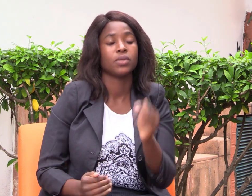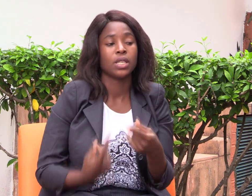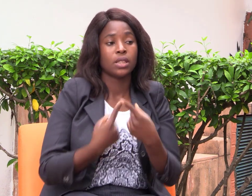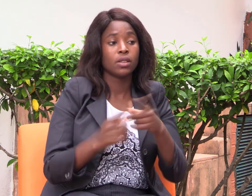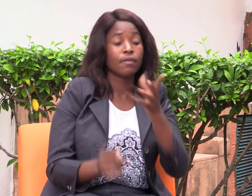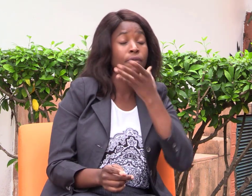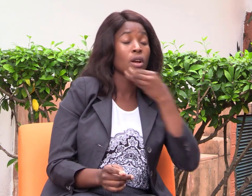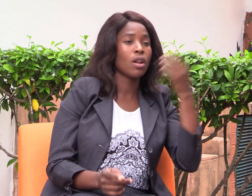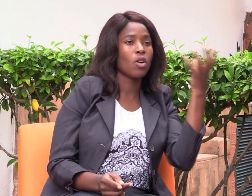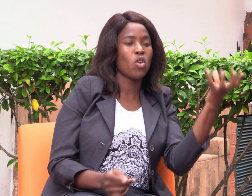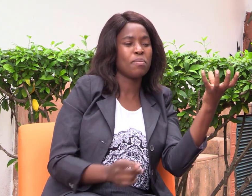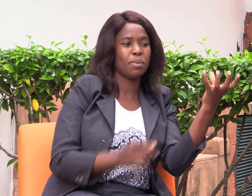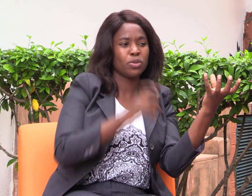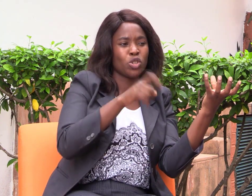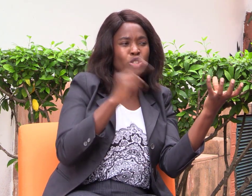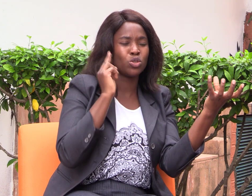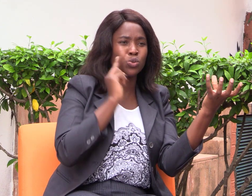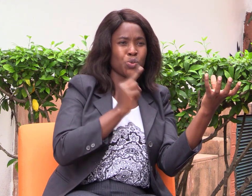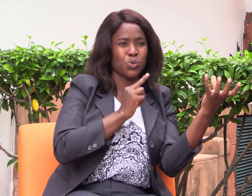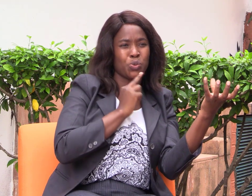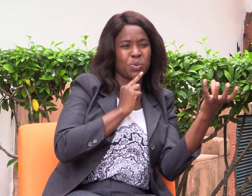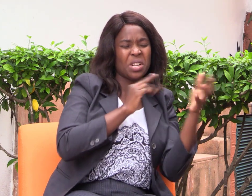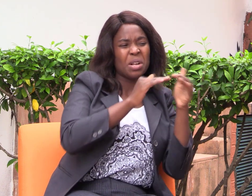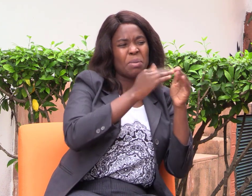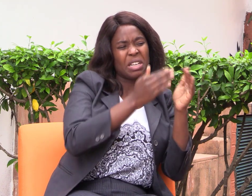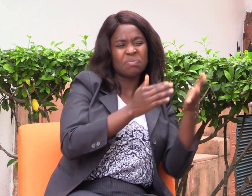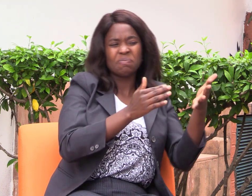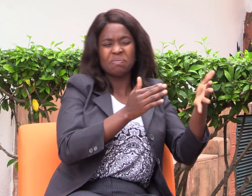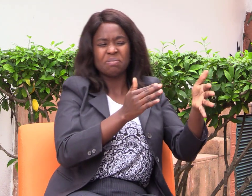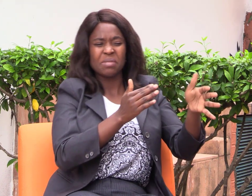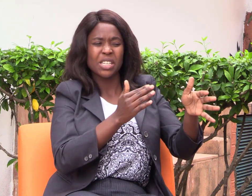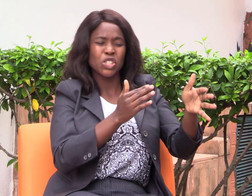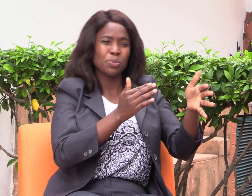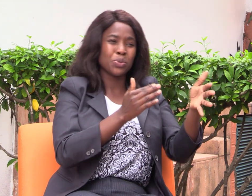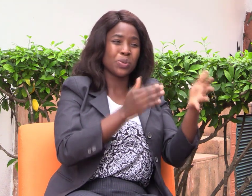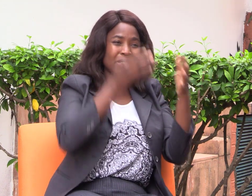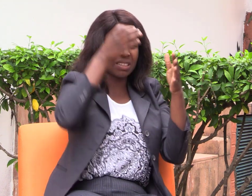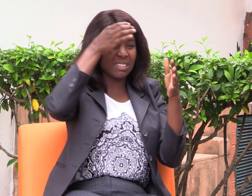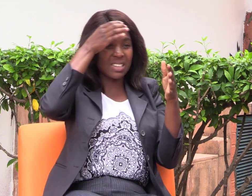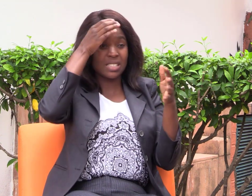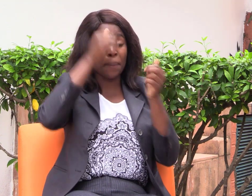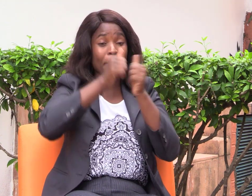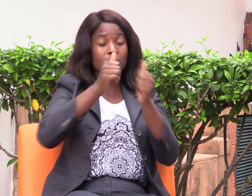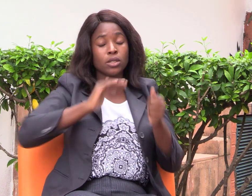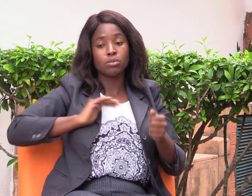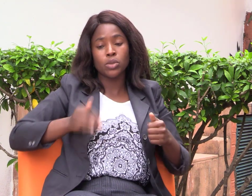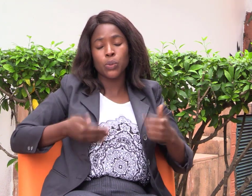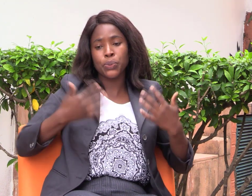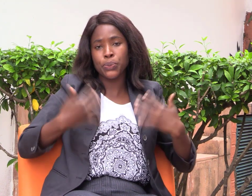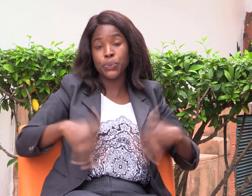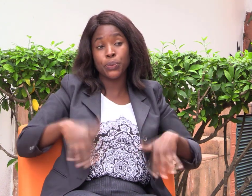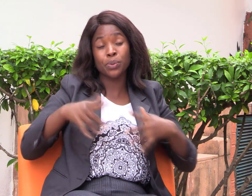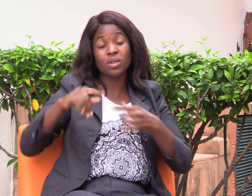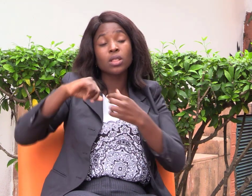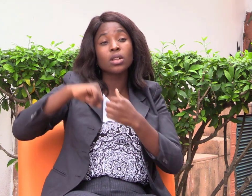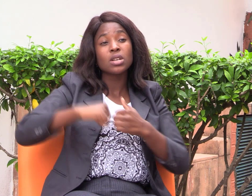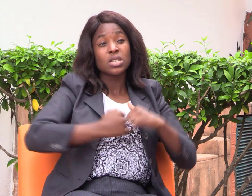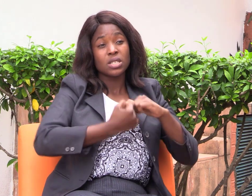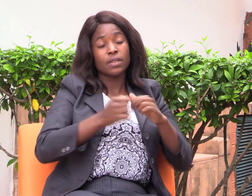a mulher surda ainda não está num nível em que a gente possa dizer o seguinte, ela já consegue evoluir, ela já está lá a